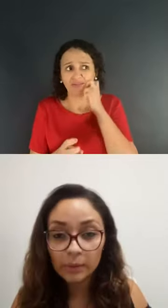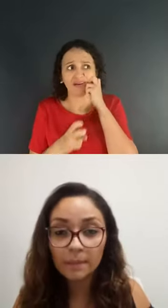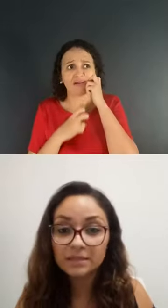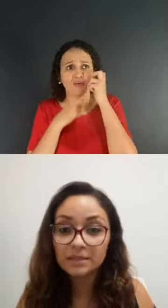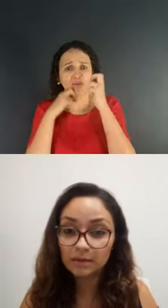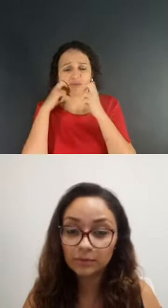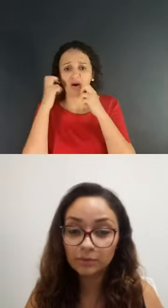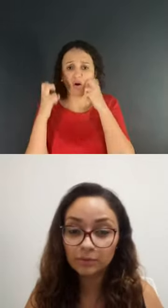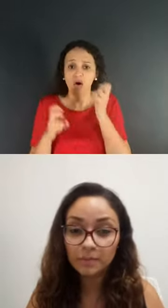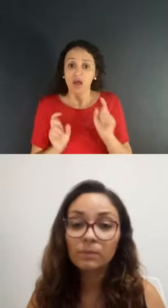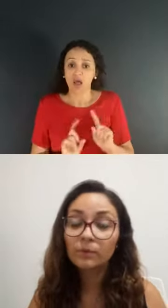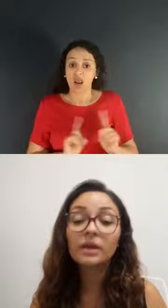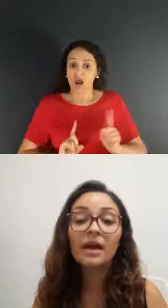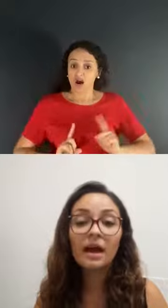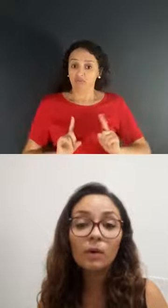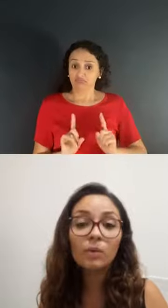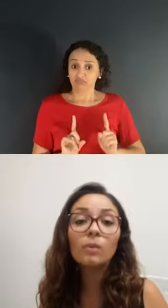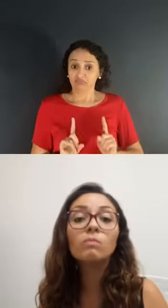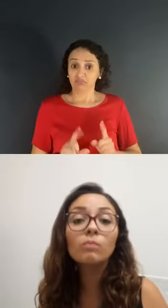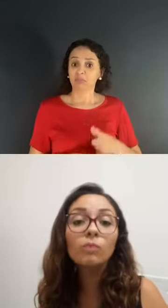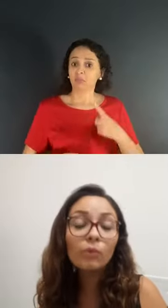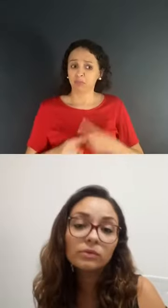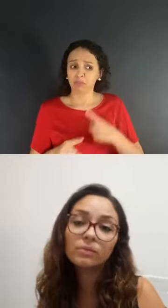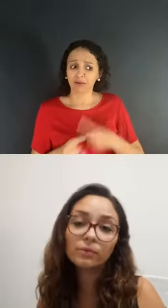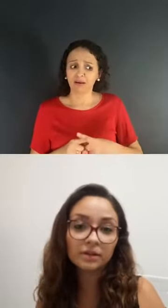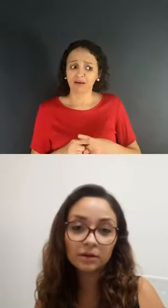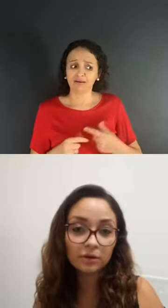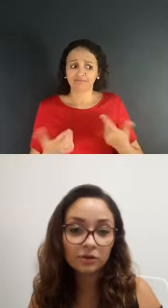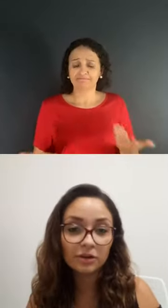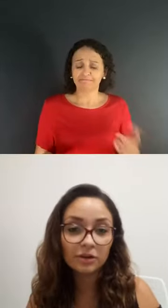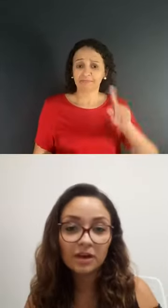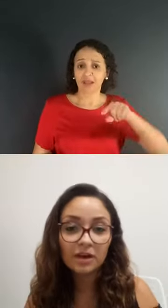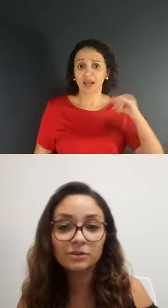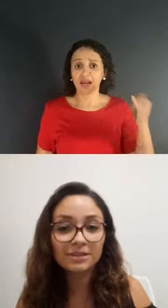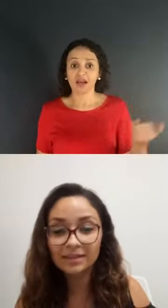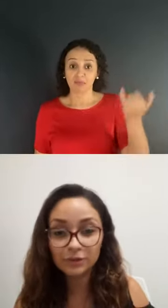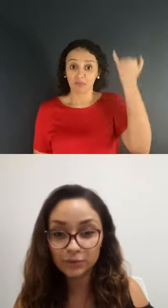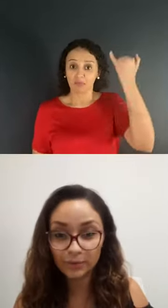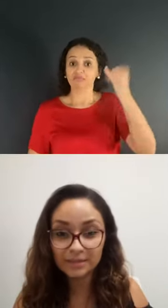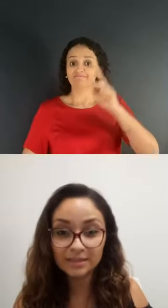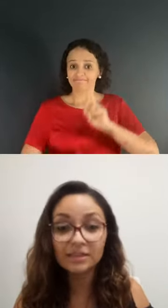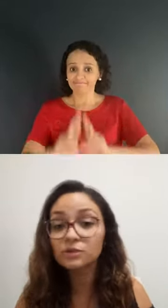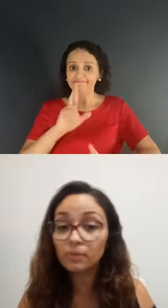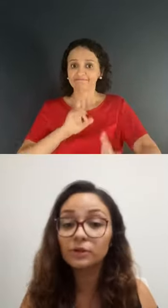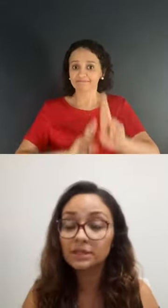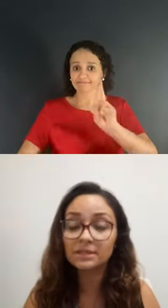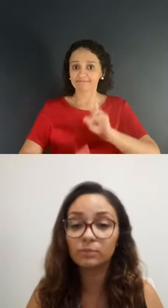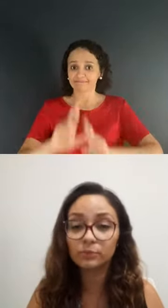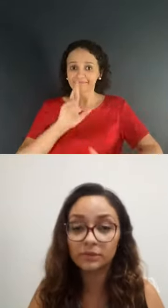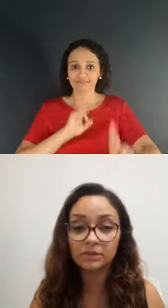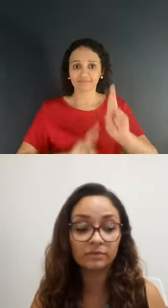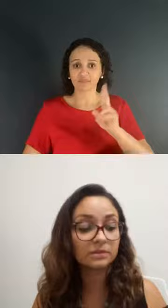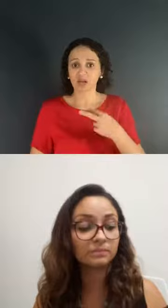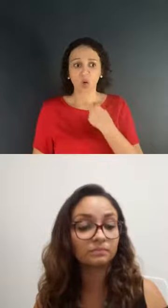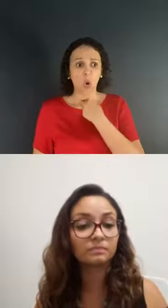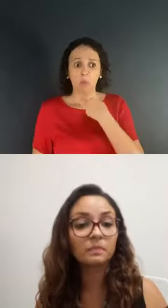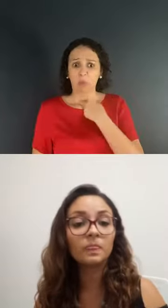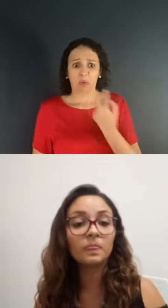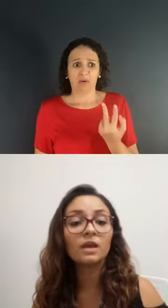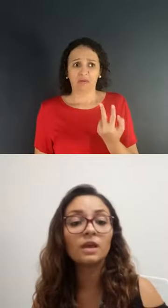falar o que está passando, porque é algo muito importante as nossas relações. E elas não podem ser